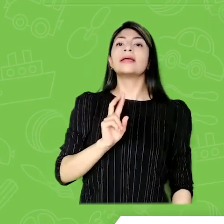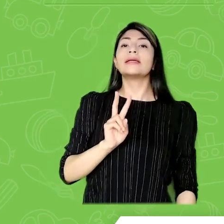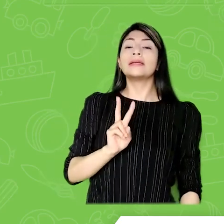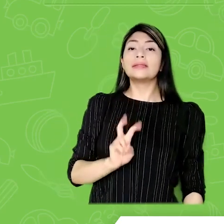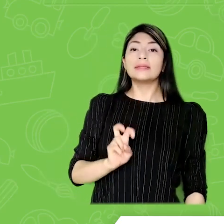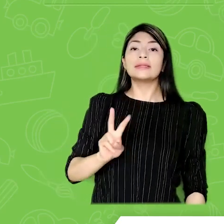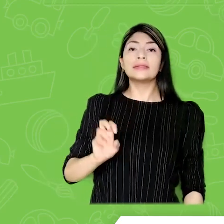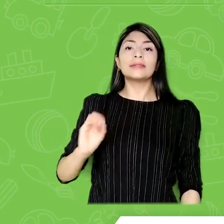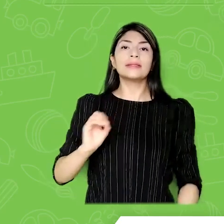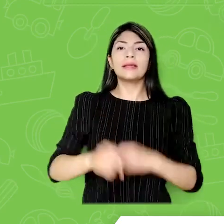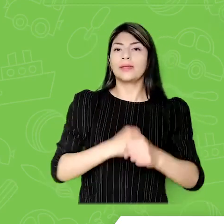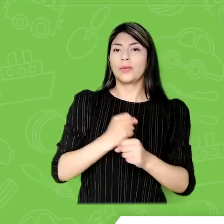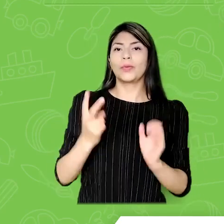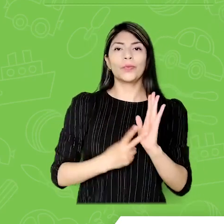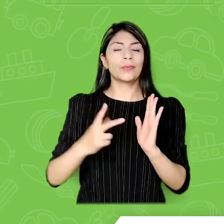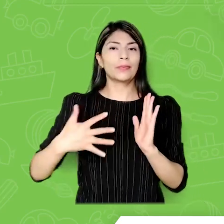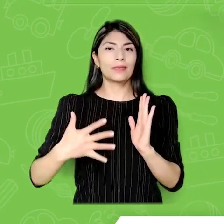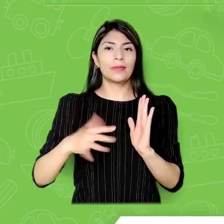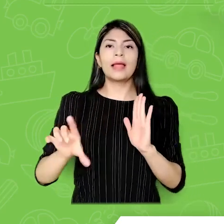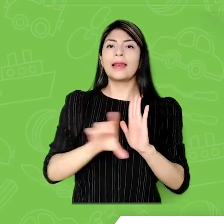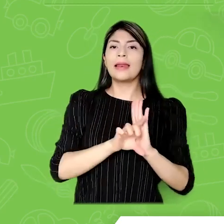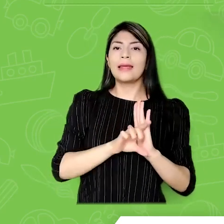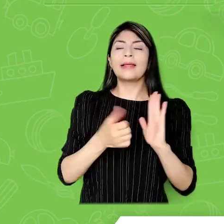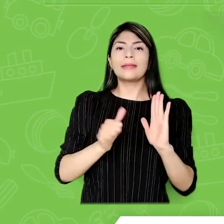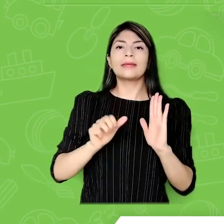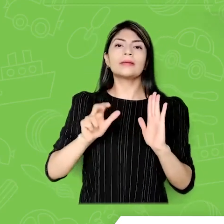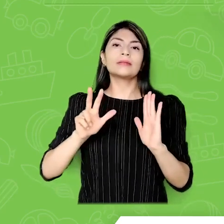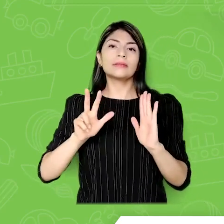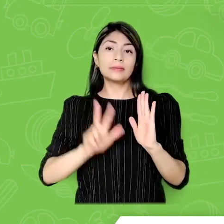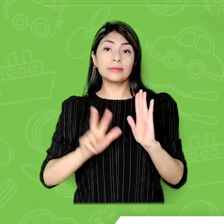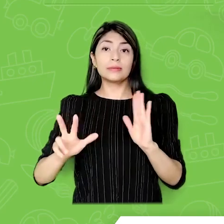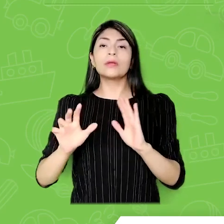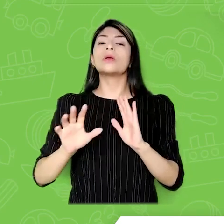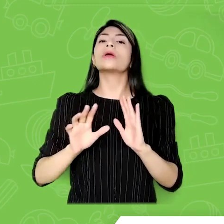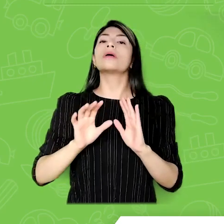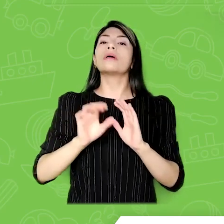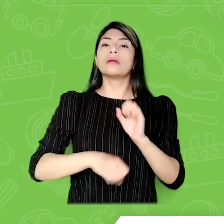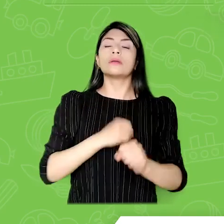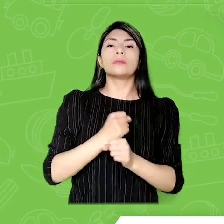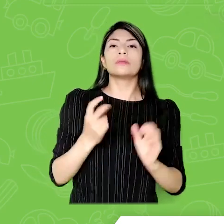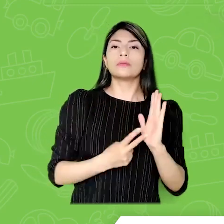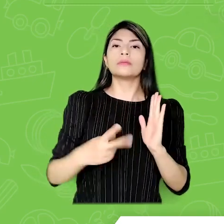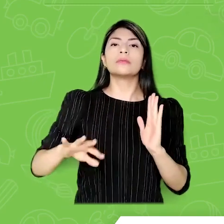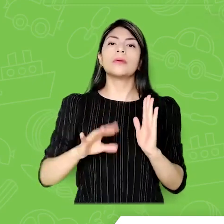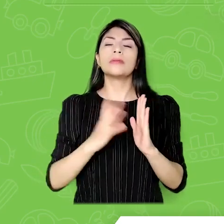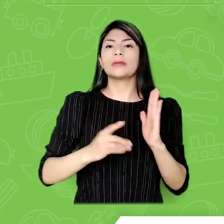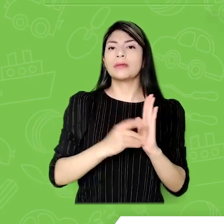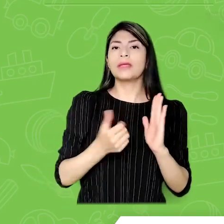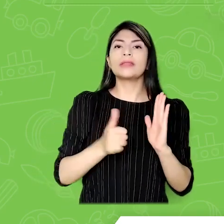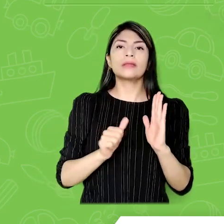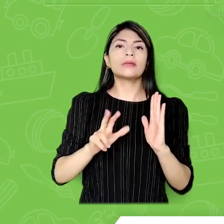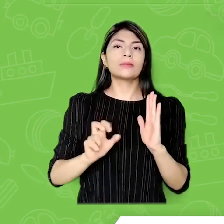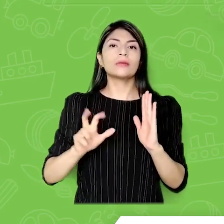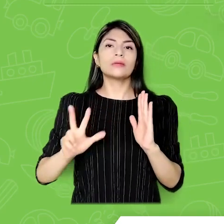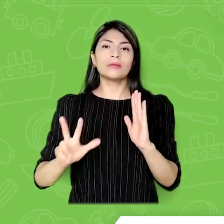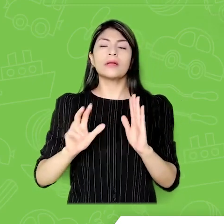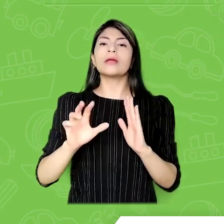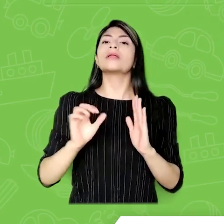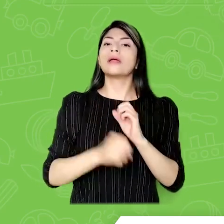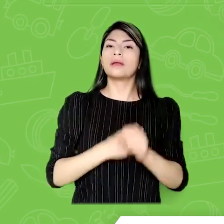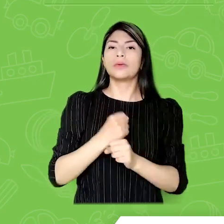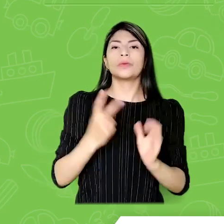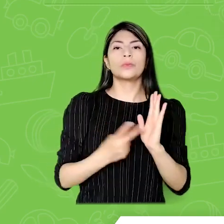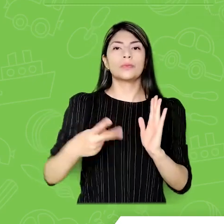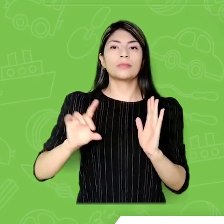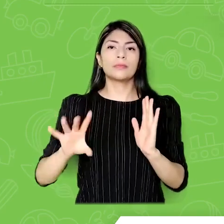1033 de 2006, el decreto 1083 de 2015, las leyes 1955 y